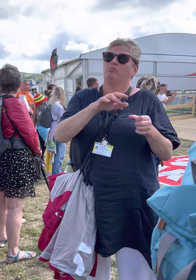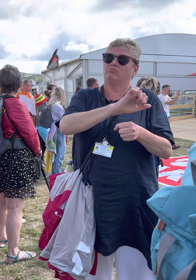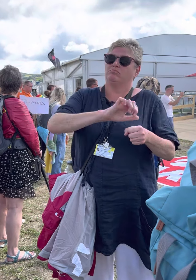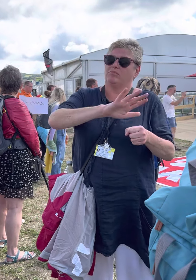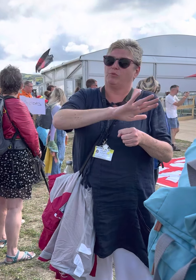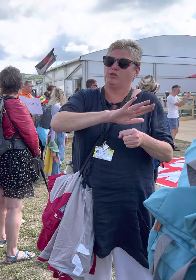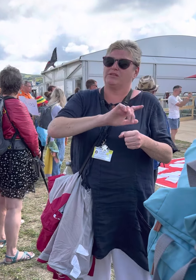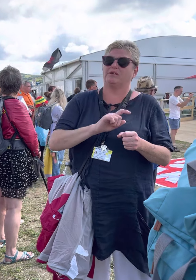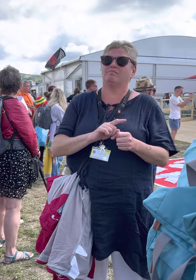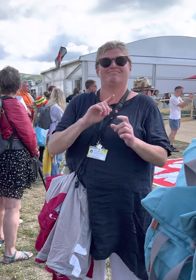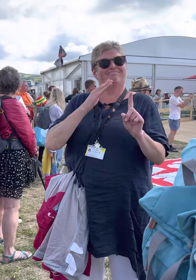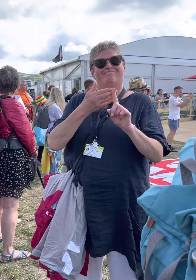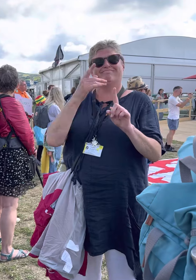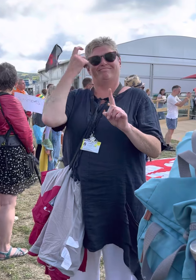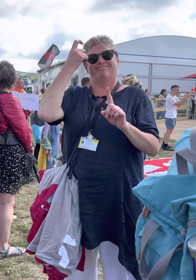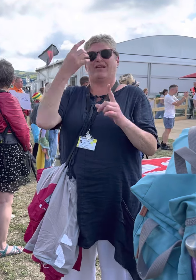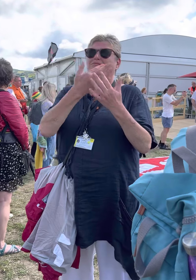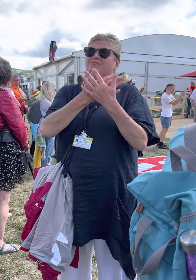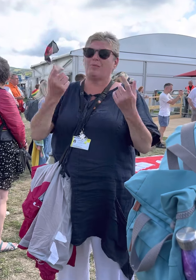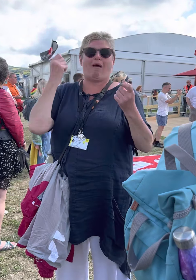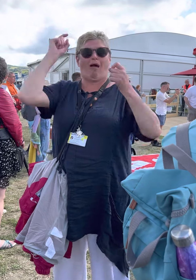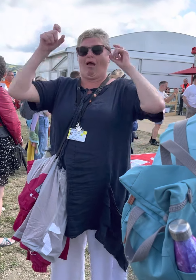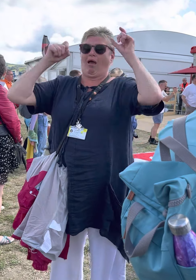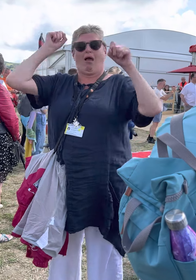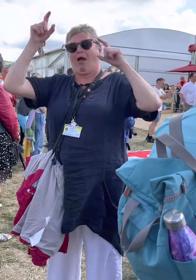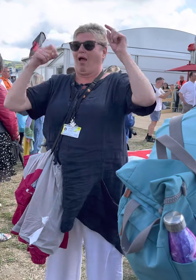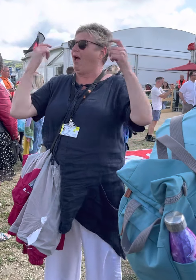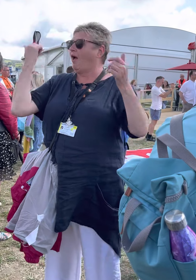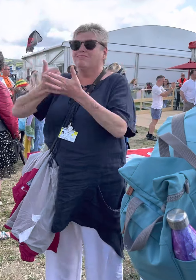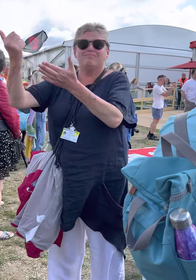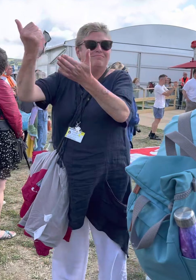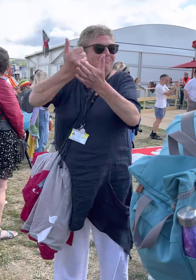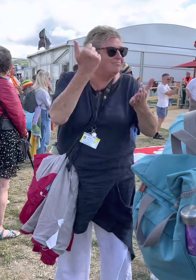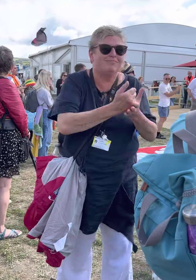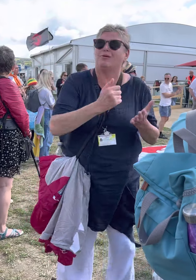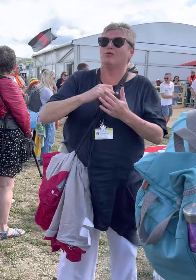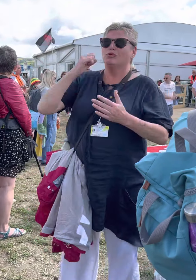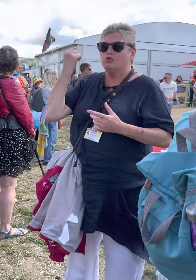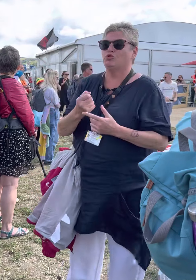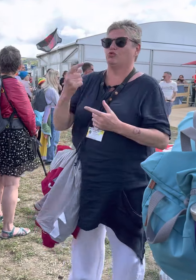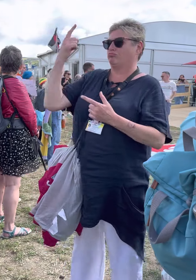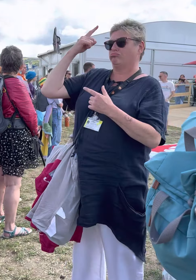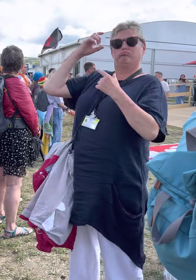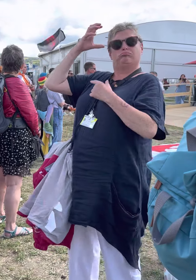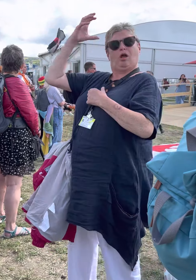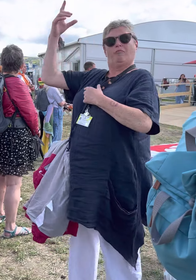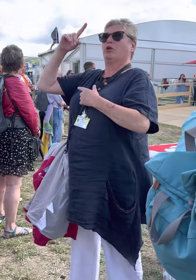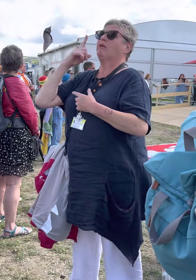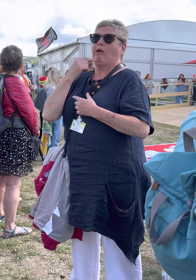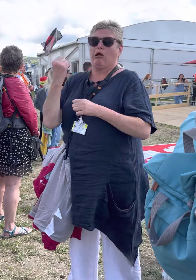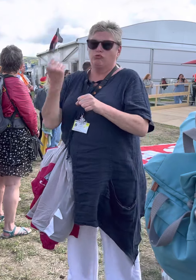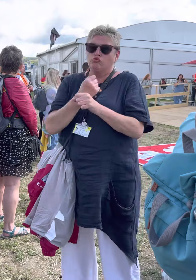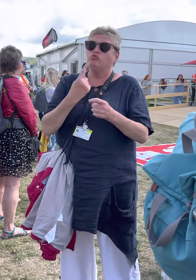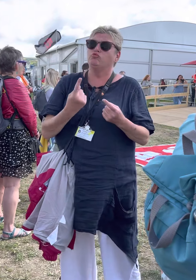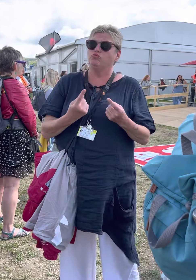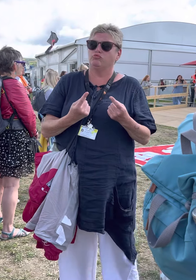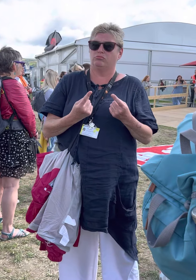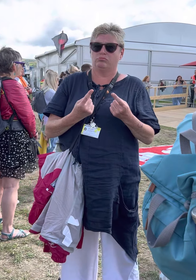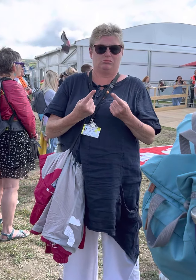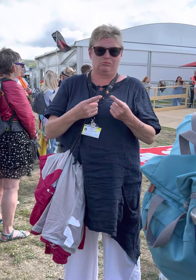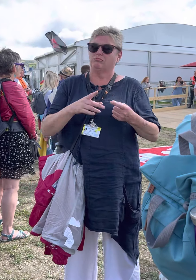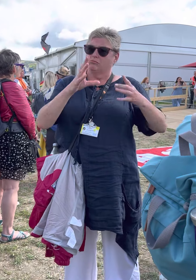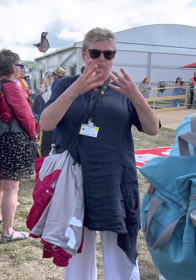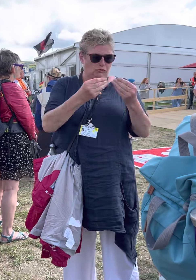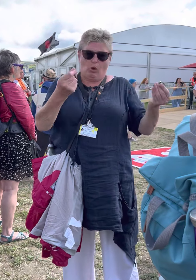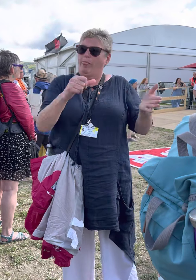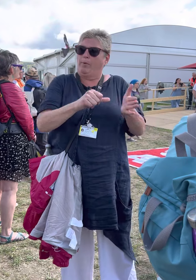syniad oedd yna gymaint o syniadau anghygoel am be fysa Llywodraeth Cymru yn gallu wneud i